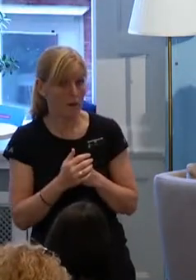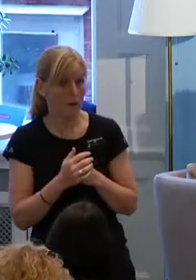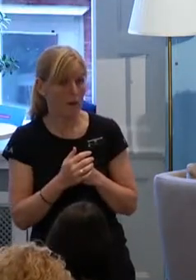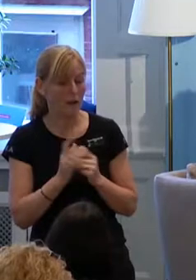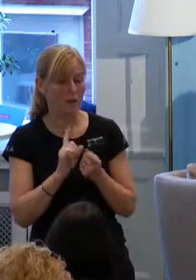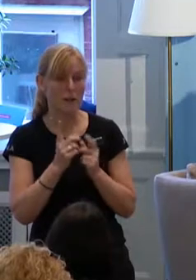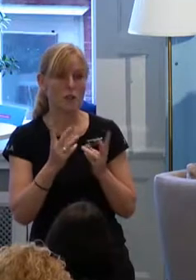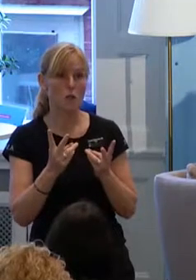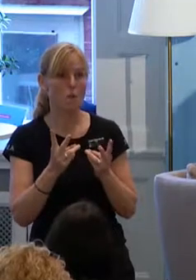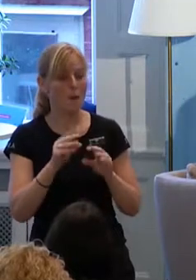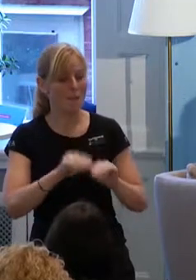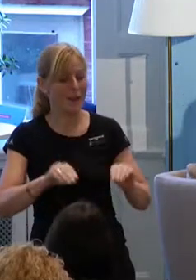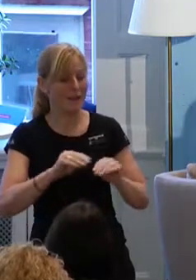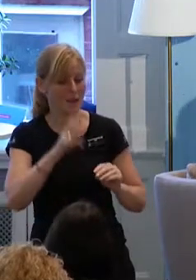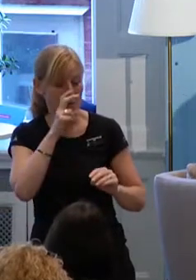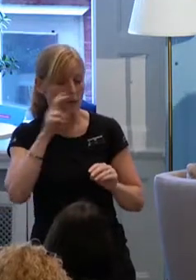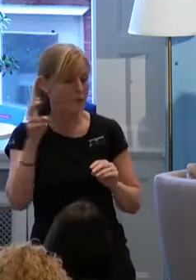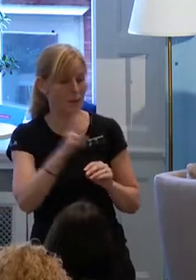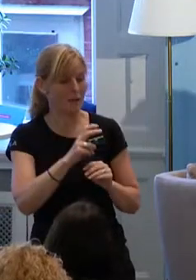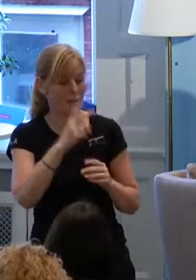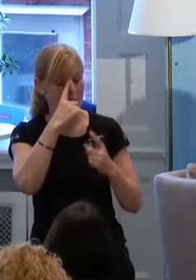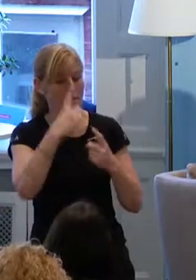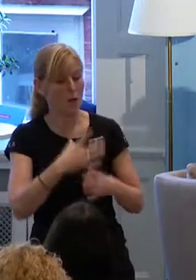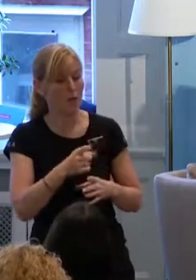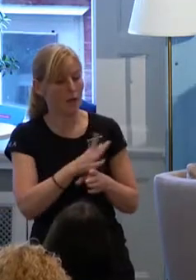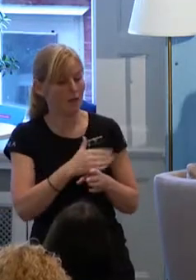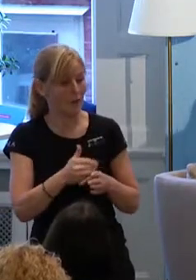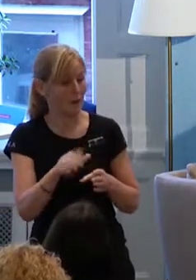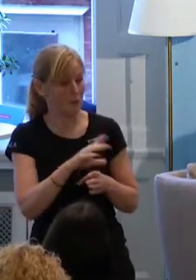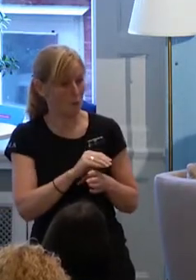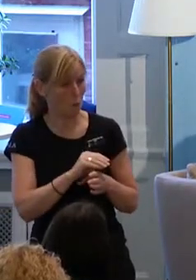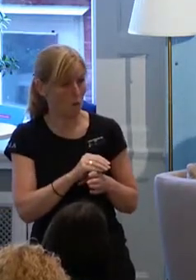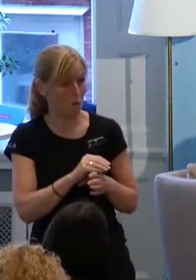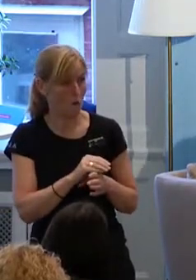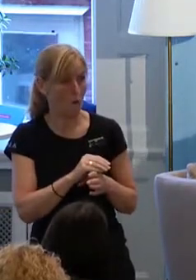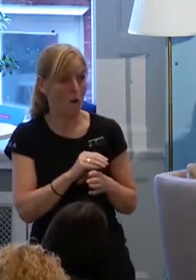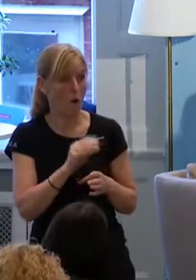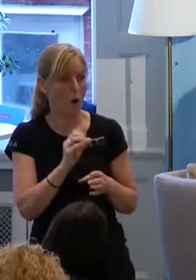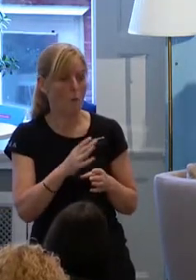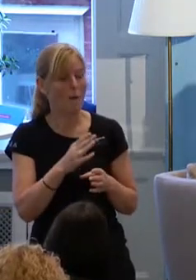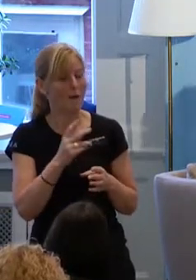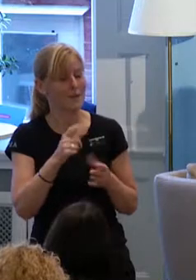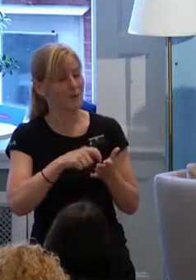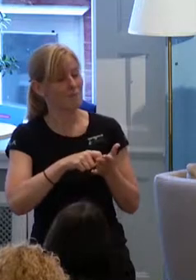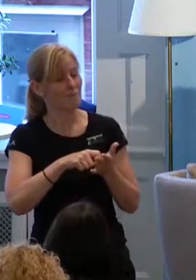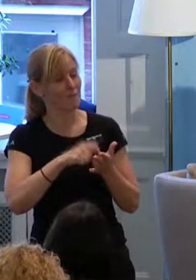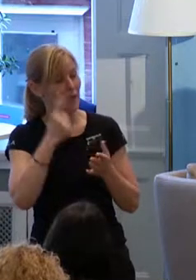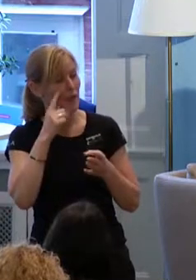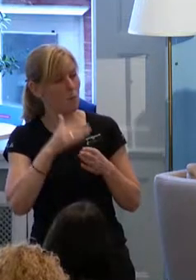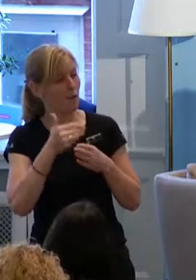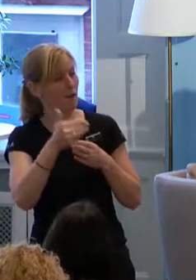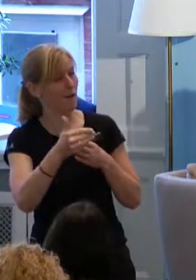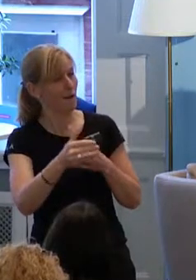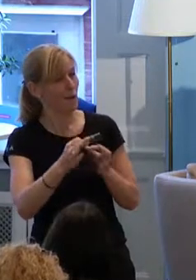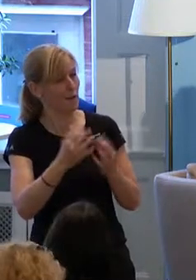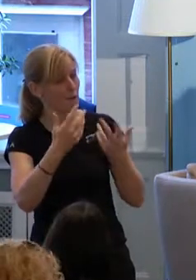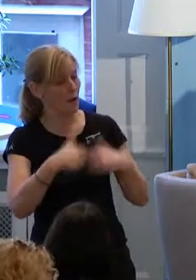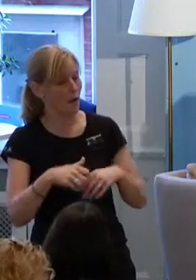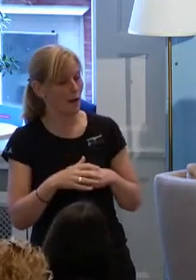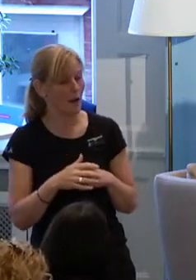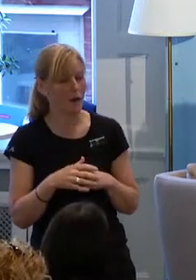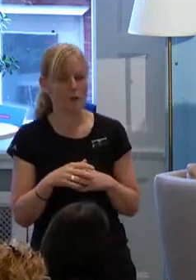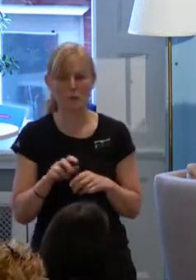ett bildningsperspektiv som går förlorat i en, om man nu ska predestineras till funktioner? Ja, du